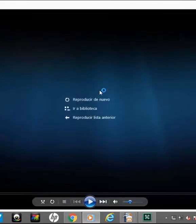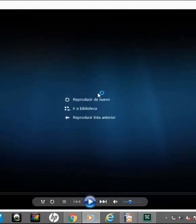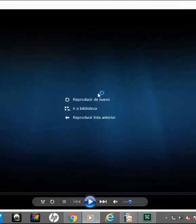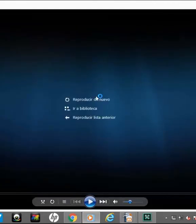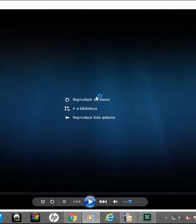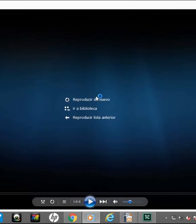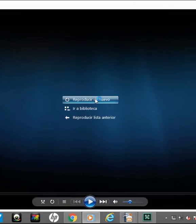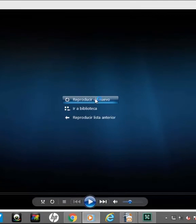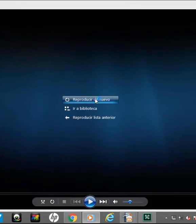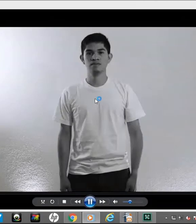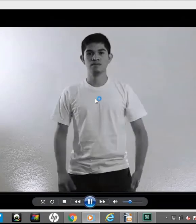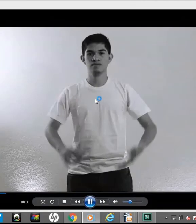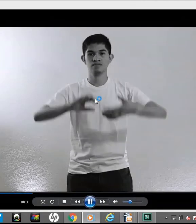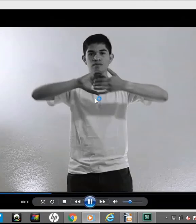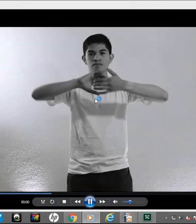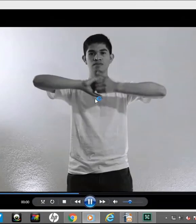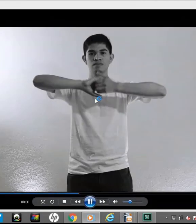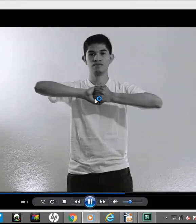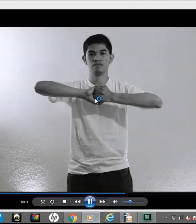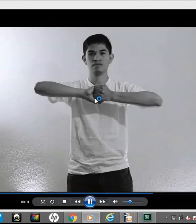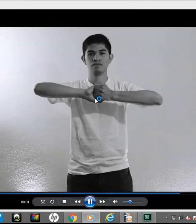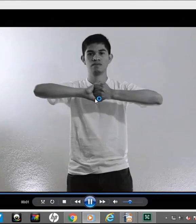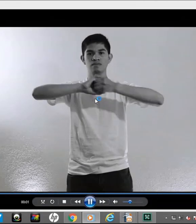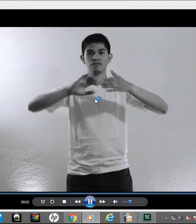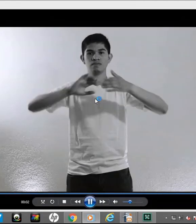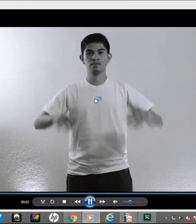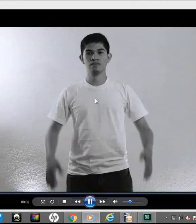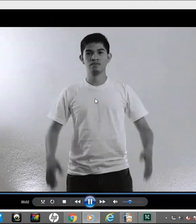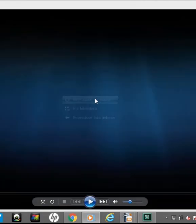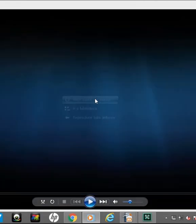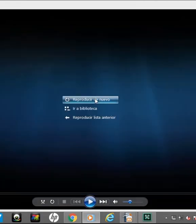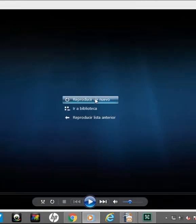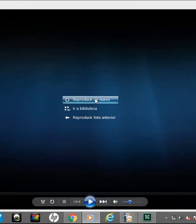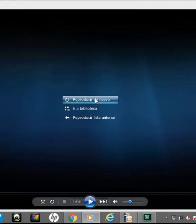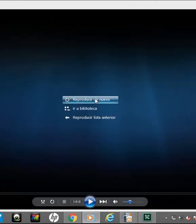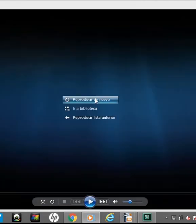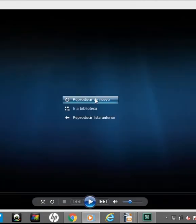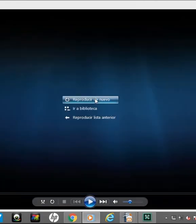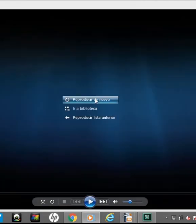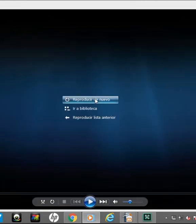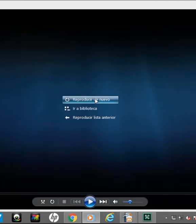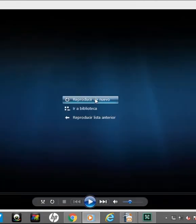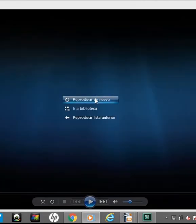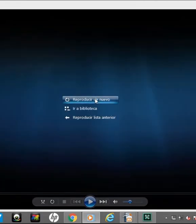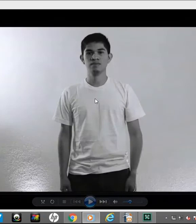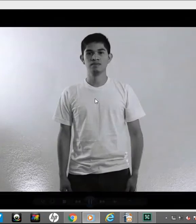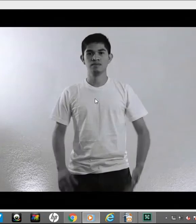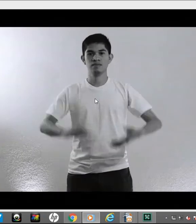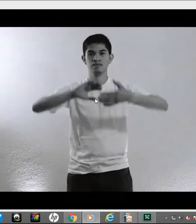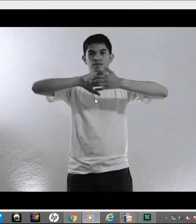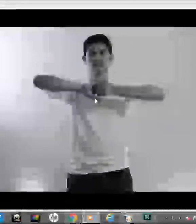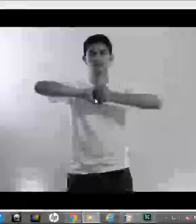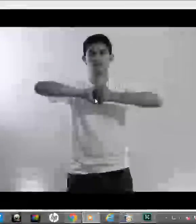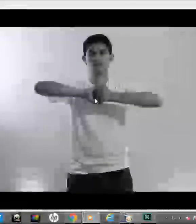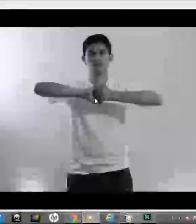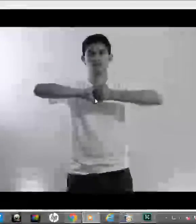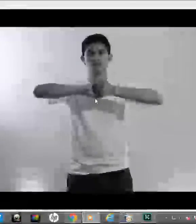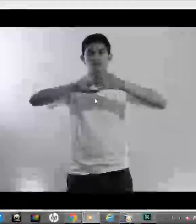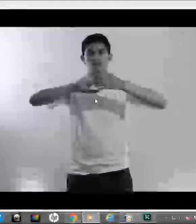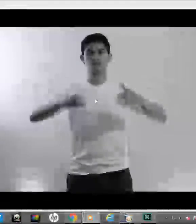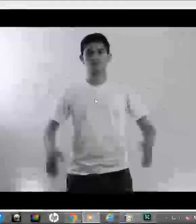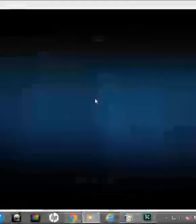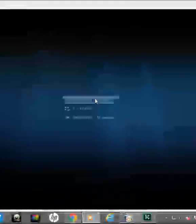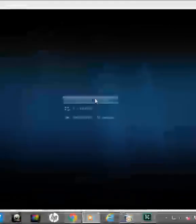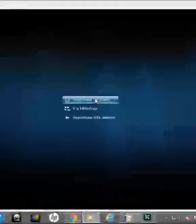entidades. ¿Esa qué es? ¿Empatía también? ¿Empatía? ¿Sí?